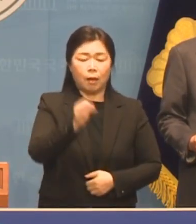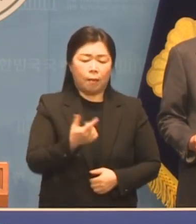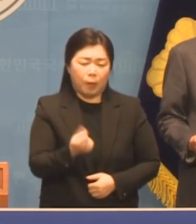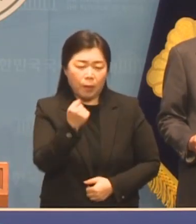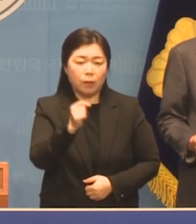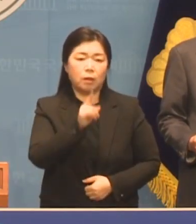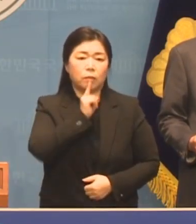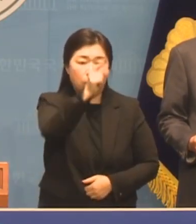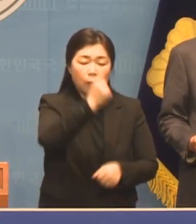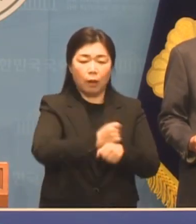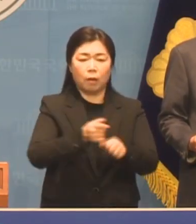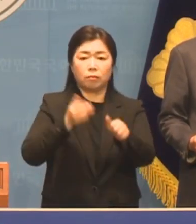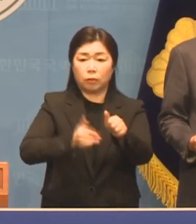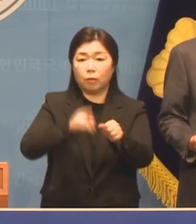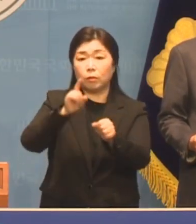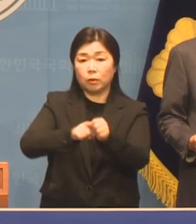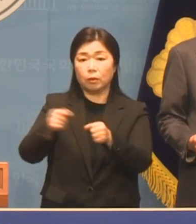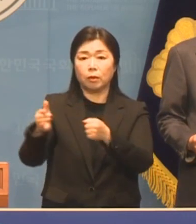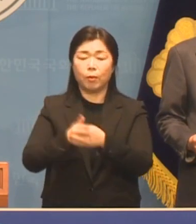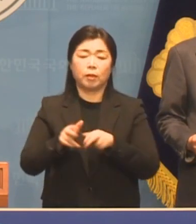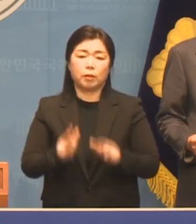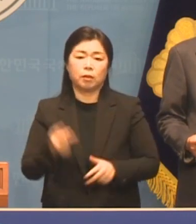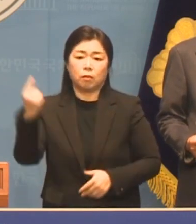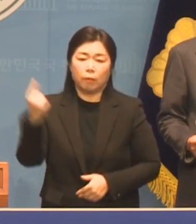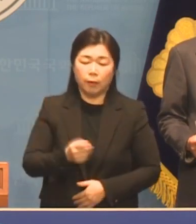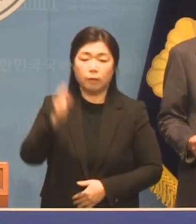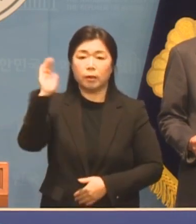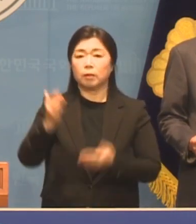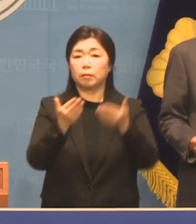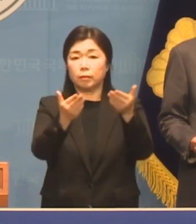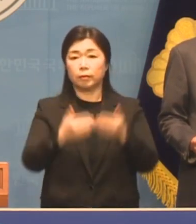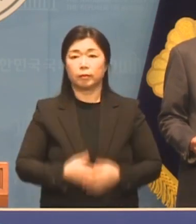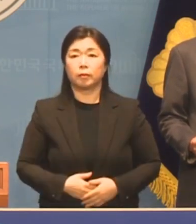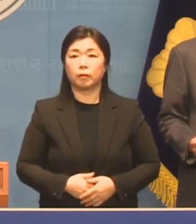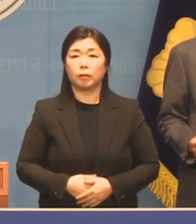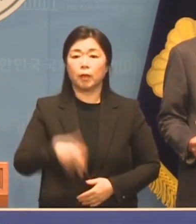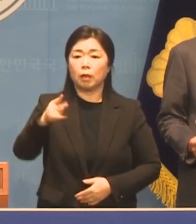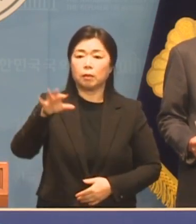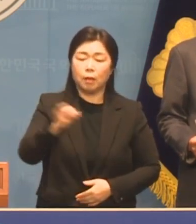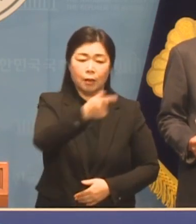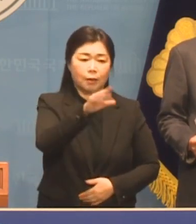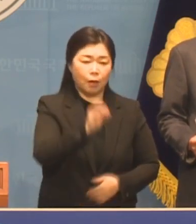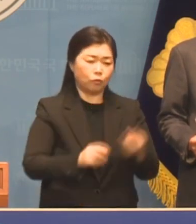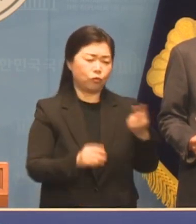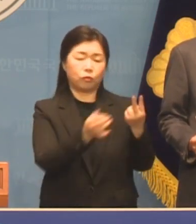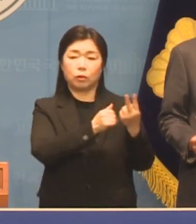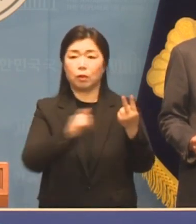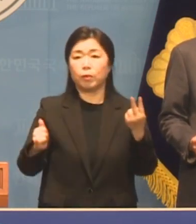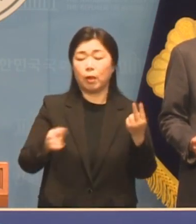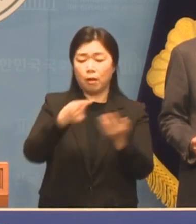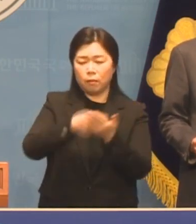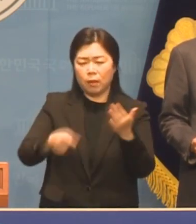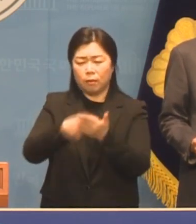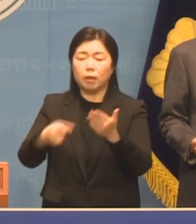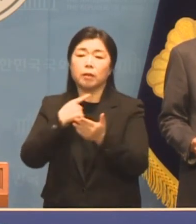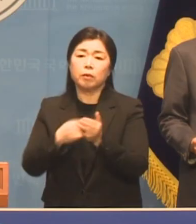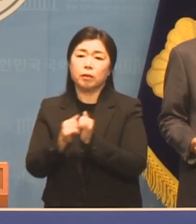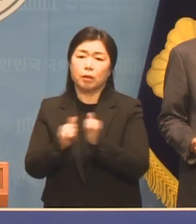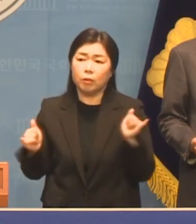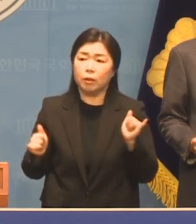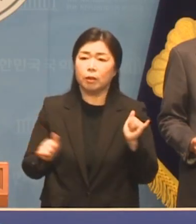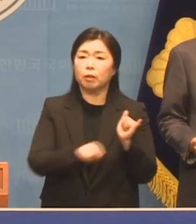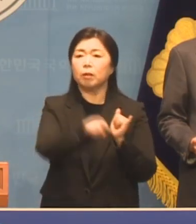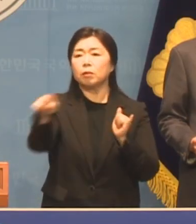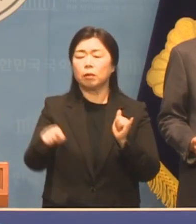기소를 촉구하고자 이 자리를 마련했습니다. 장수진 강창고에게 피해를 당한